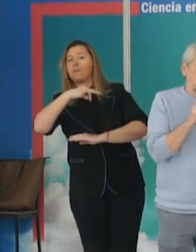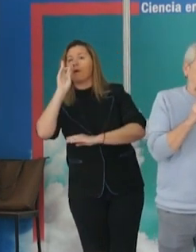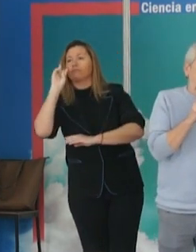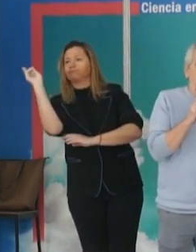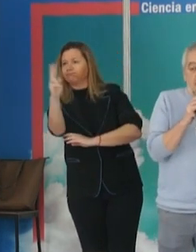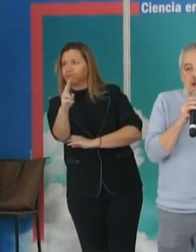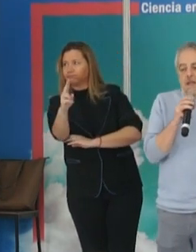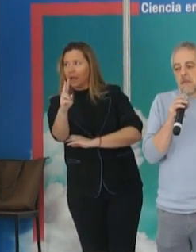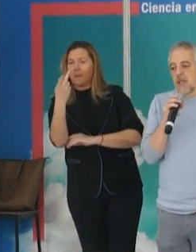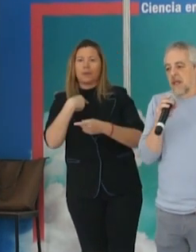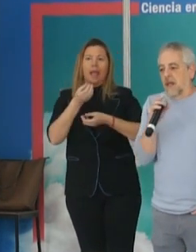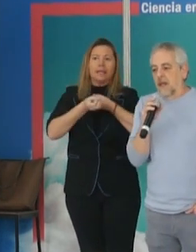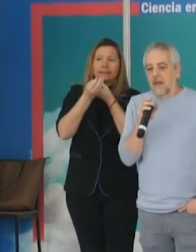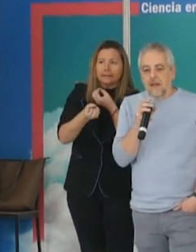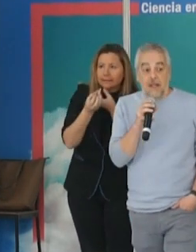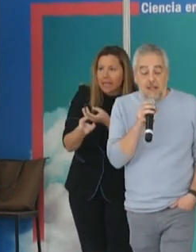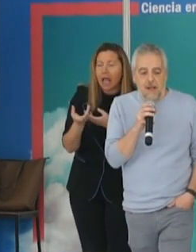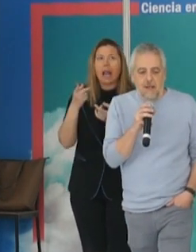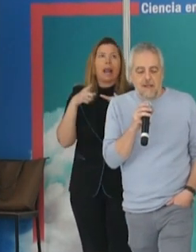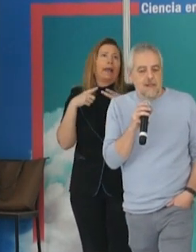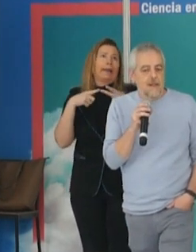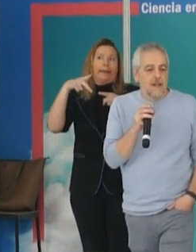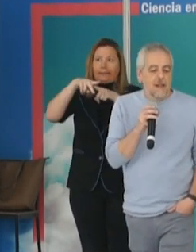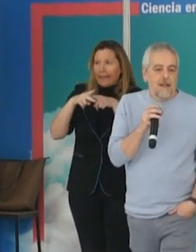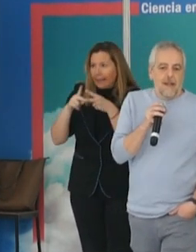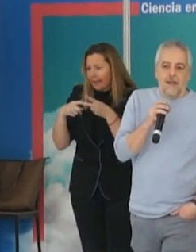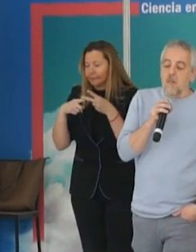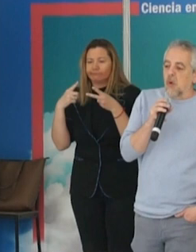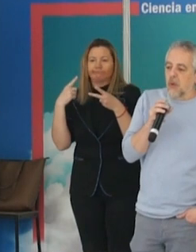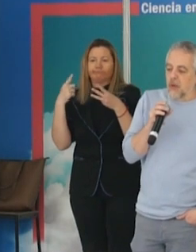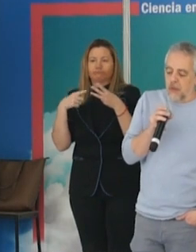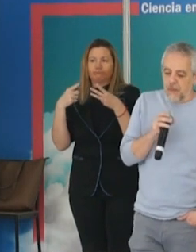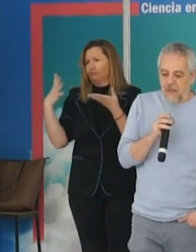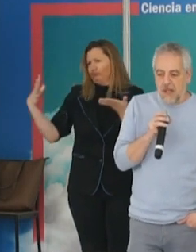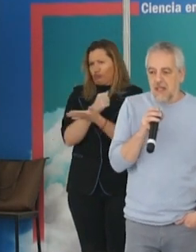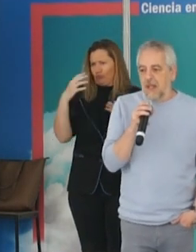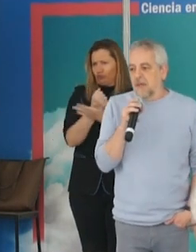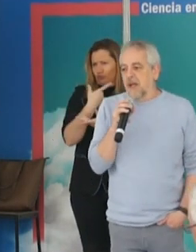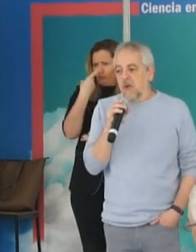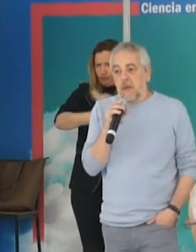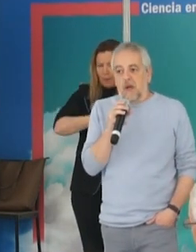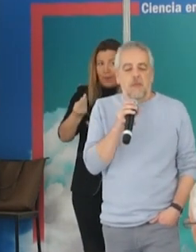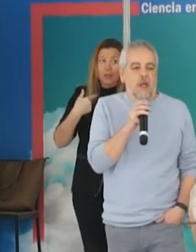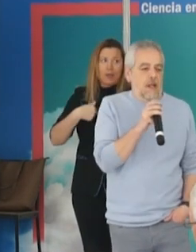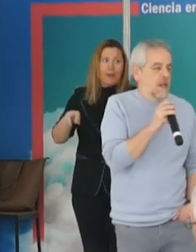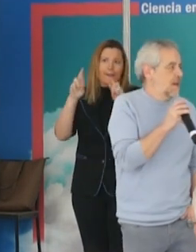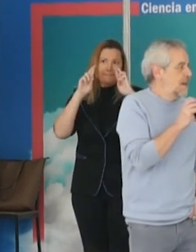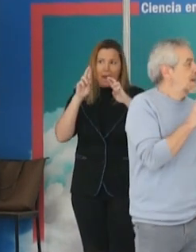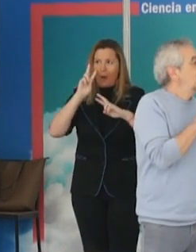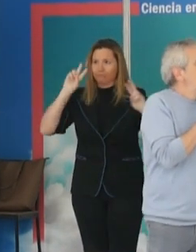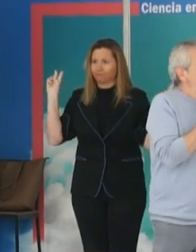Vamos a tener charlas, vamos a tener talleres, un poco de todo. Así que esperamos veros por